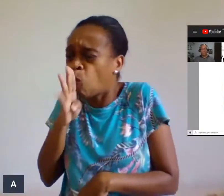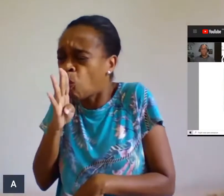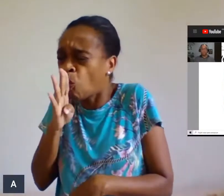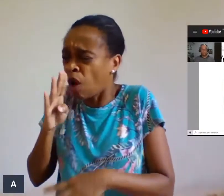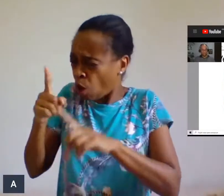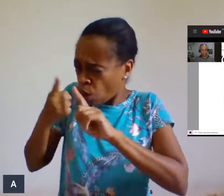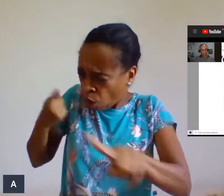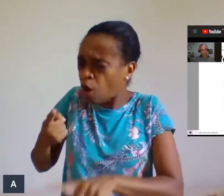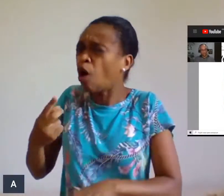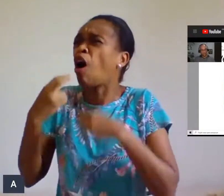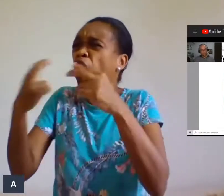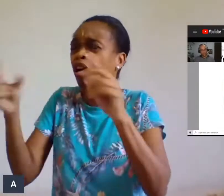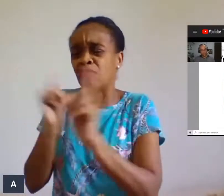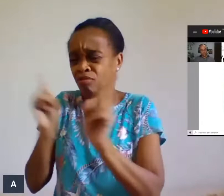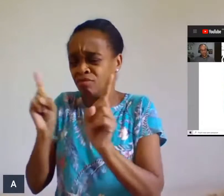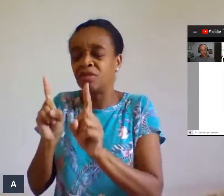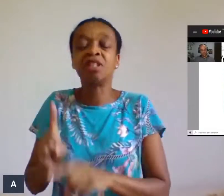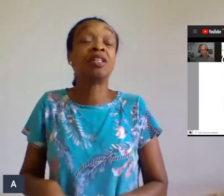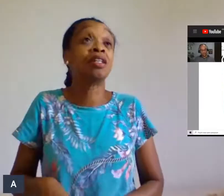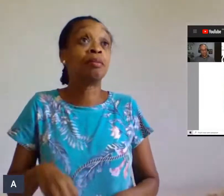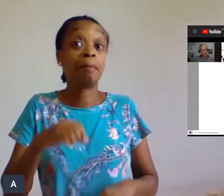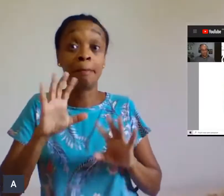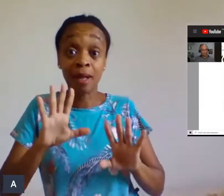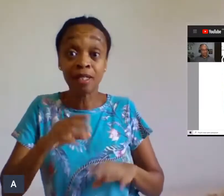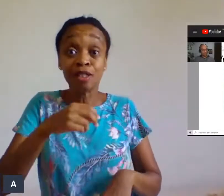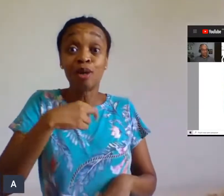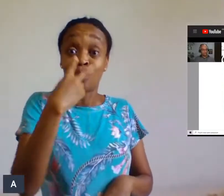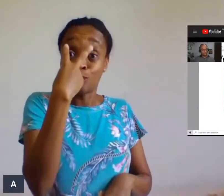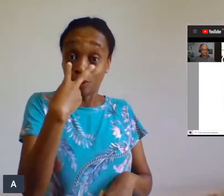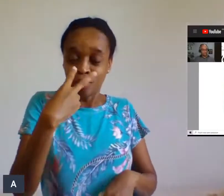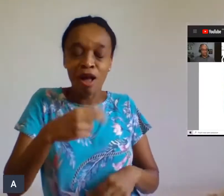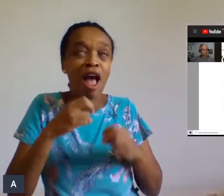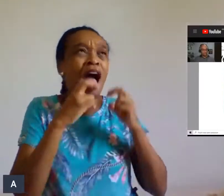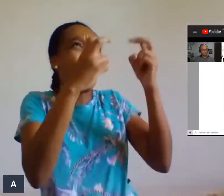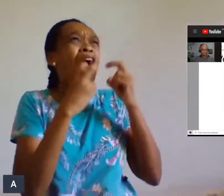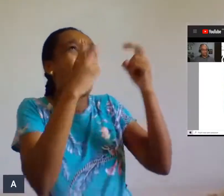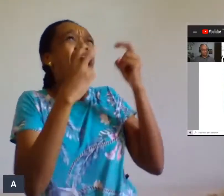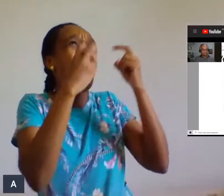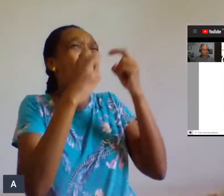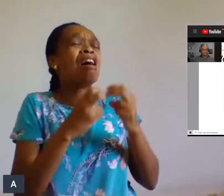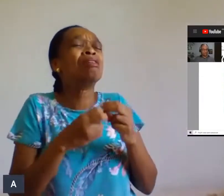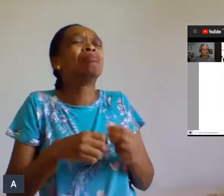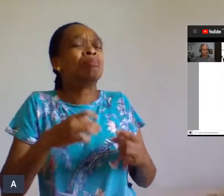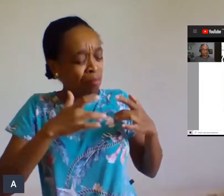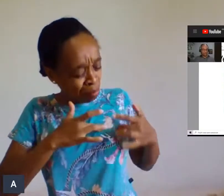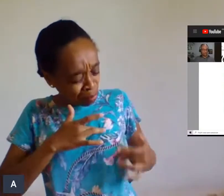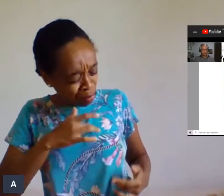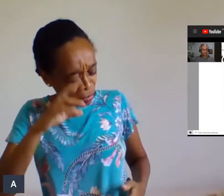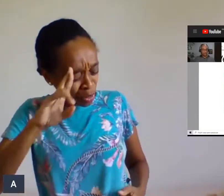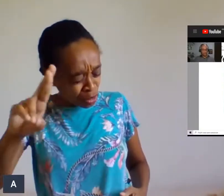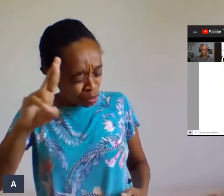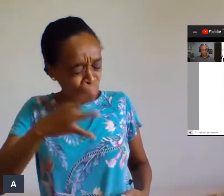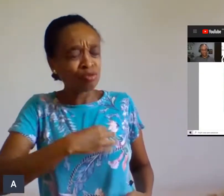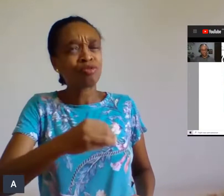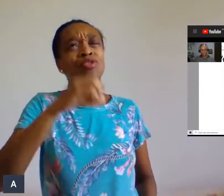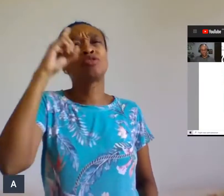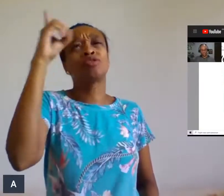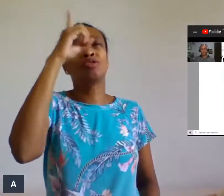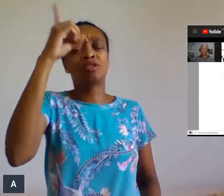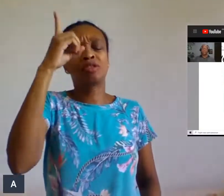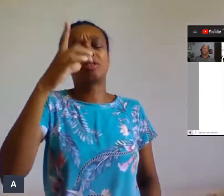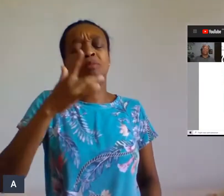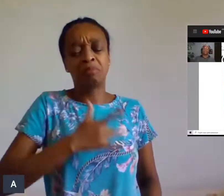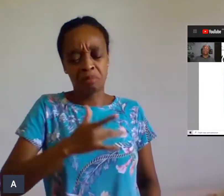alto: Senhor, filho de Davi, tem compaixão de nós. Jesus parou, chamou-os e